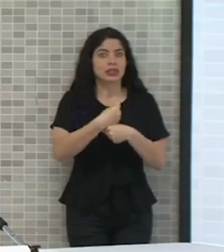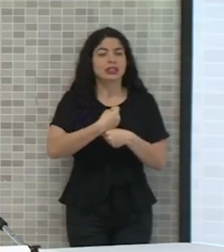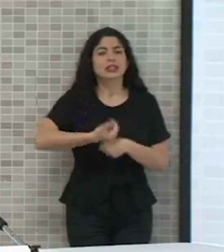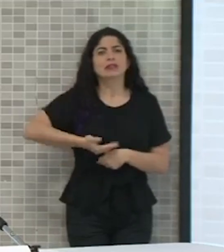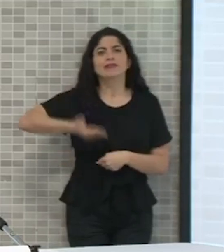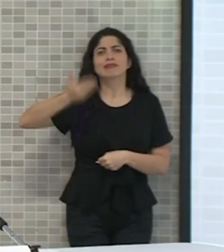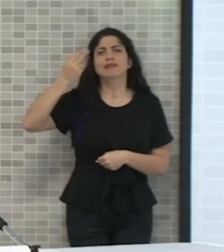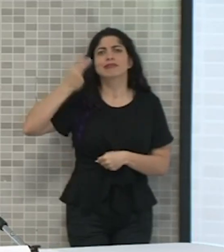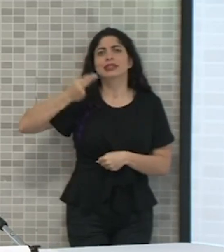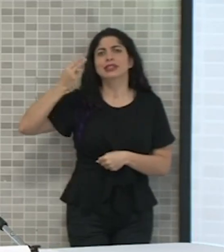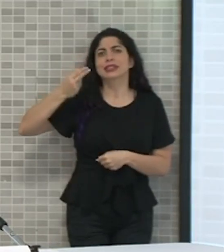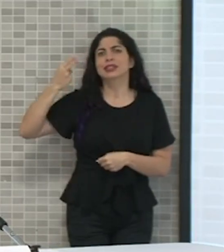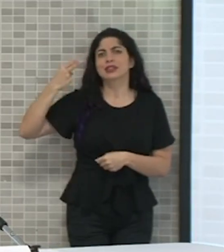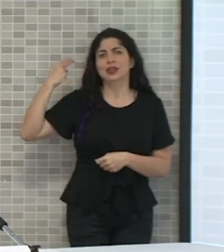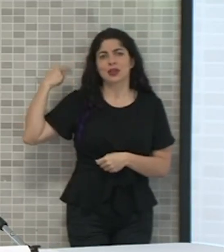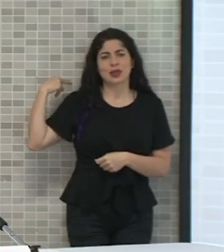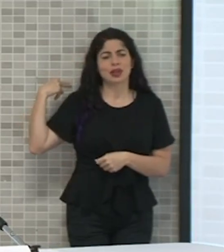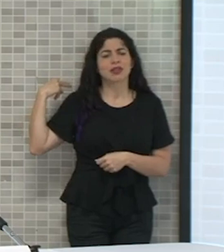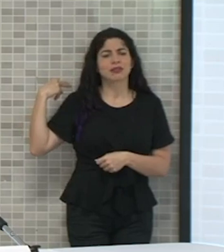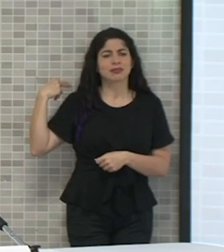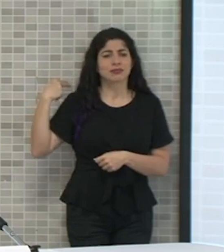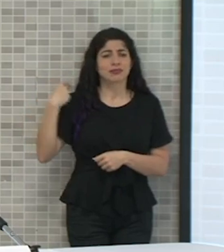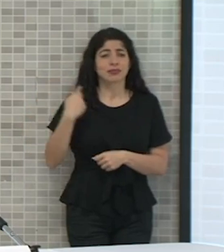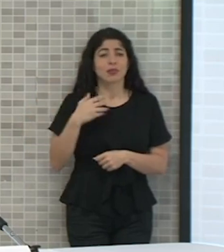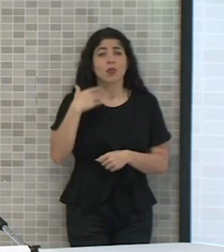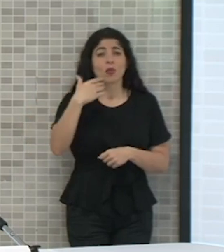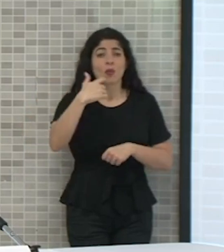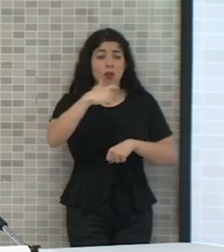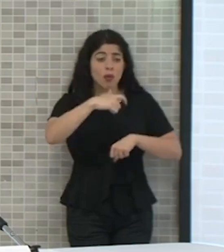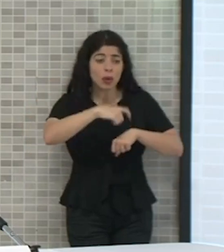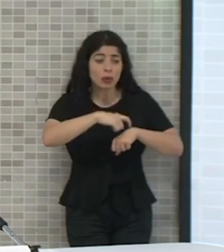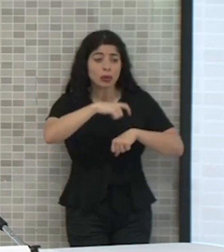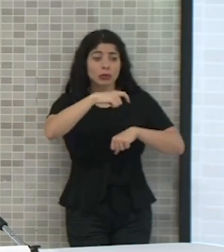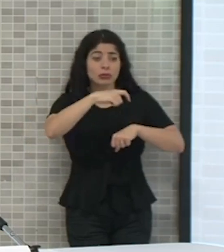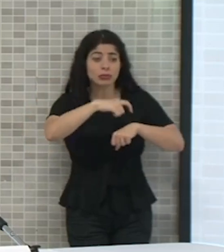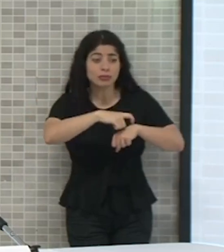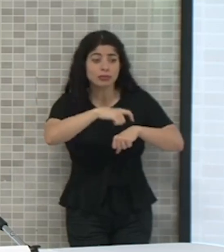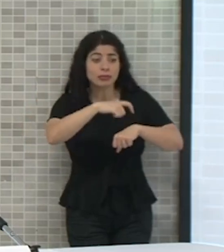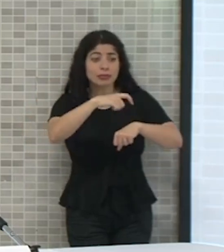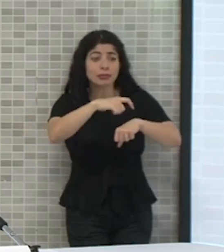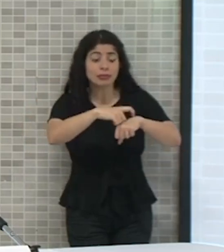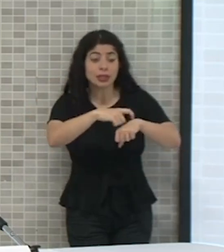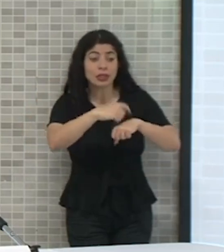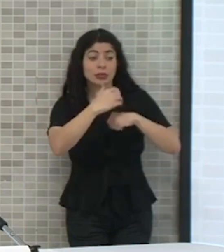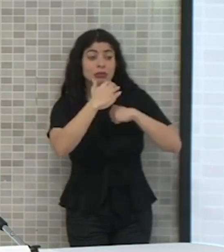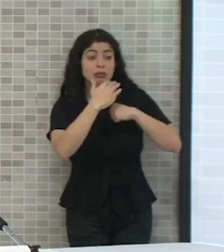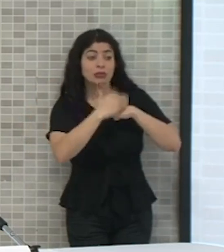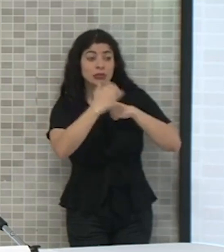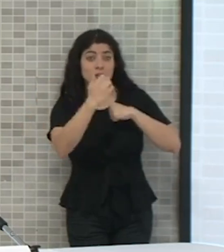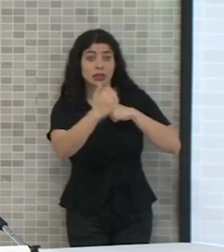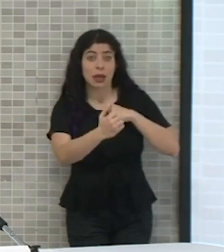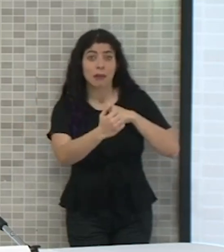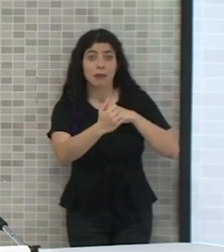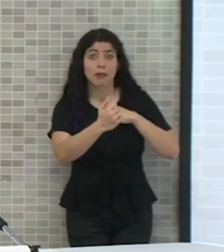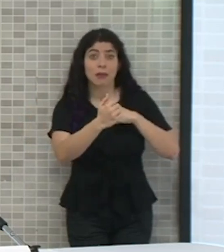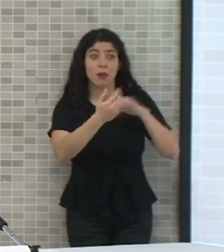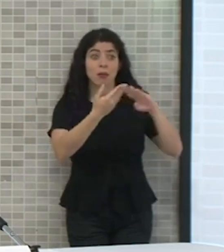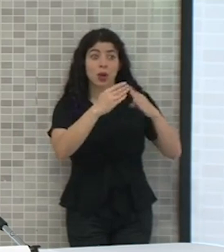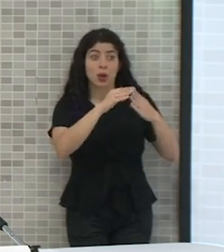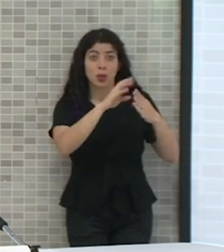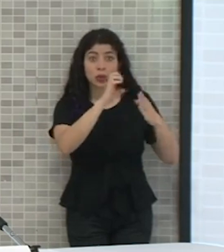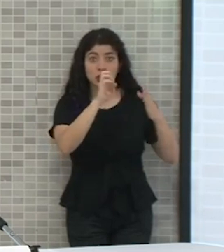históricamente en cada una de las ocasiones que hemos sido llamados por el